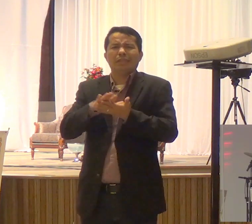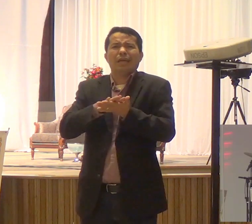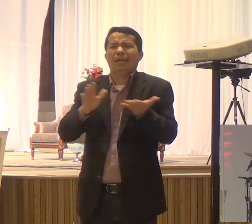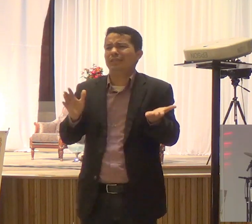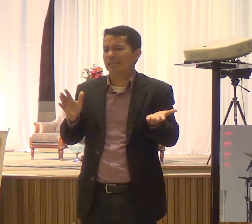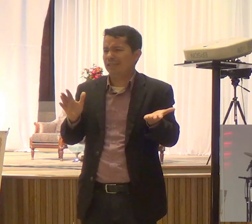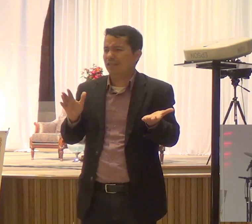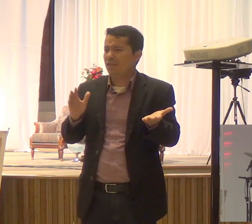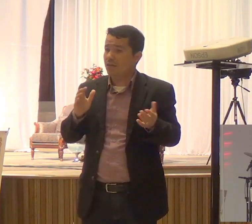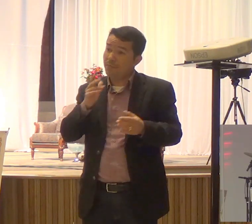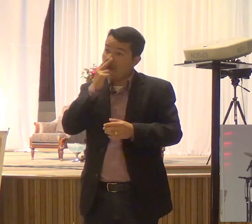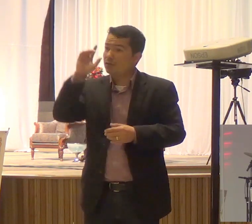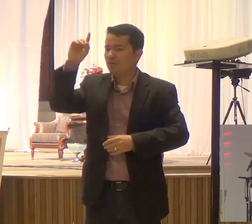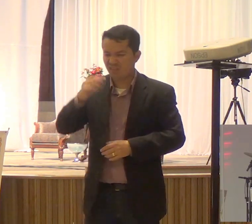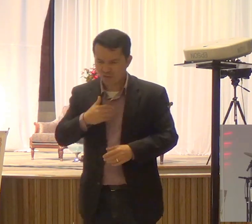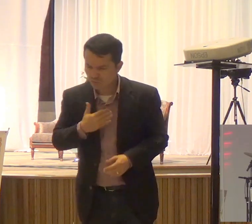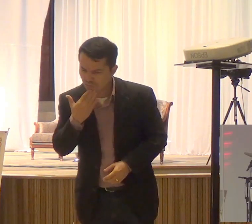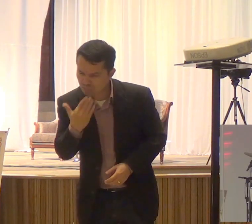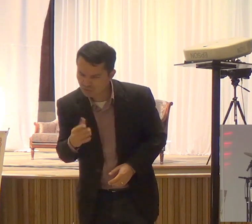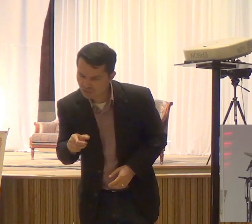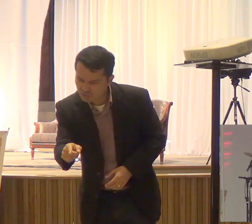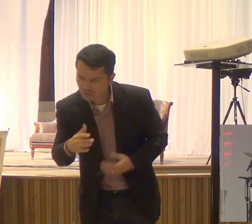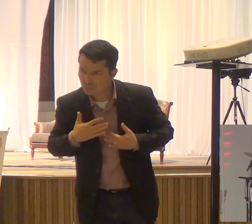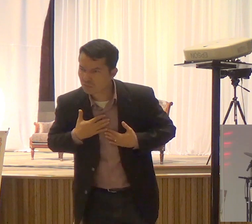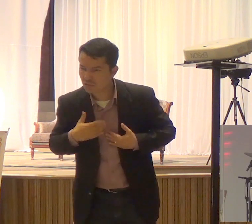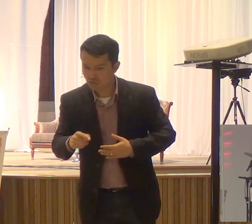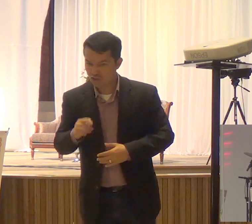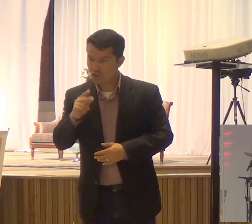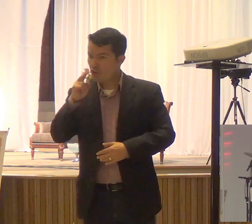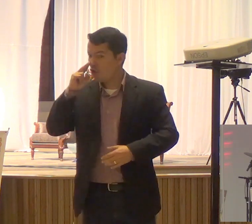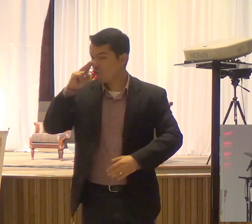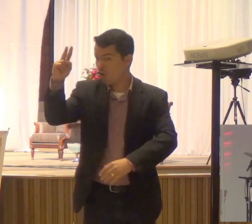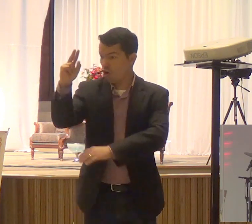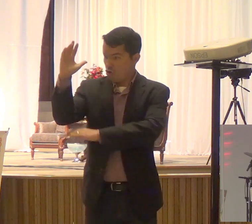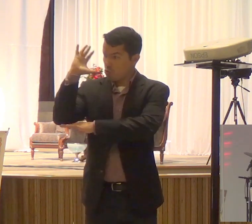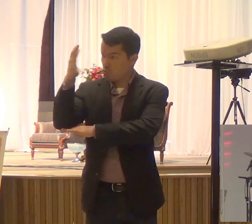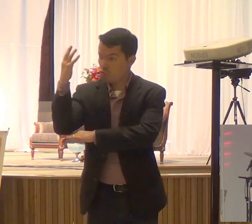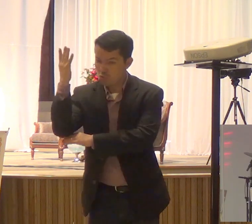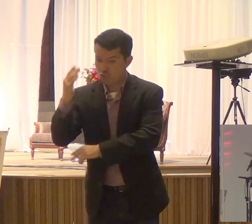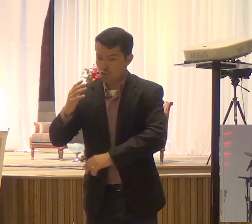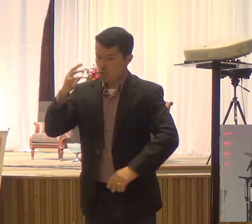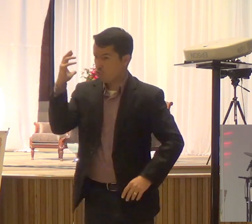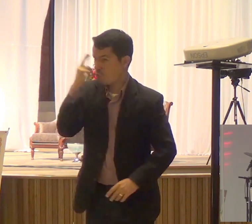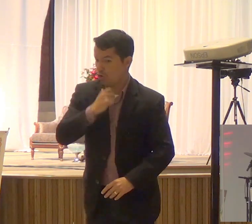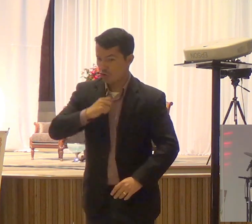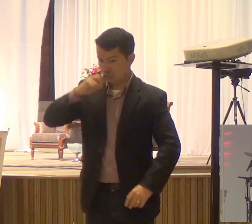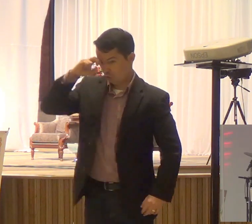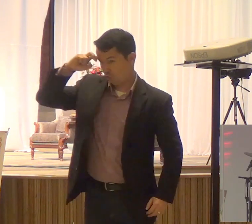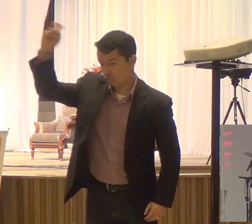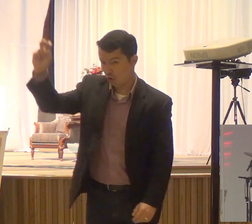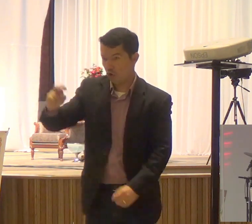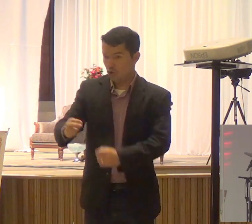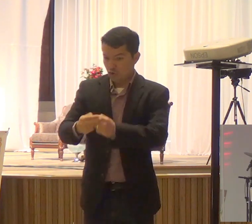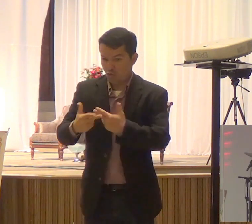momento algum para que você fosse uma madeira super forte, super viçosa, que é capaz,